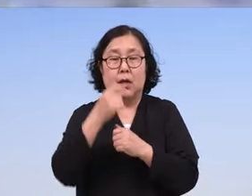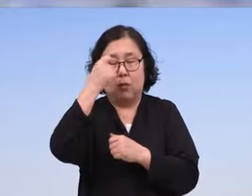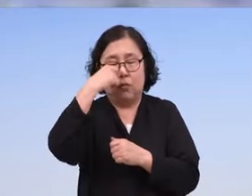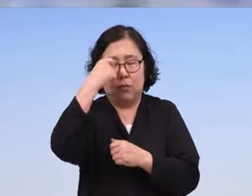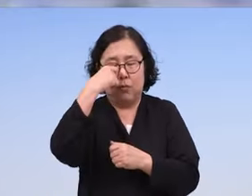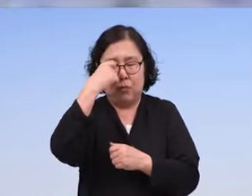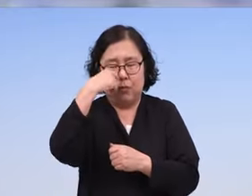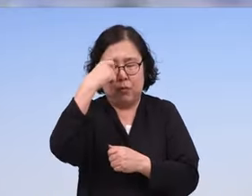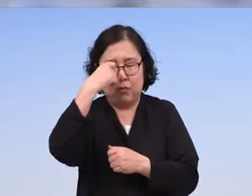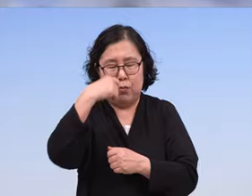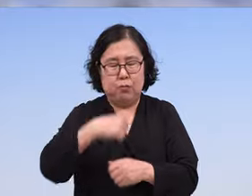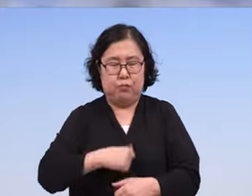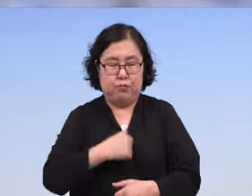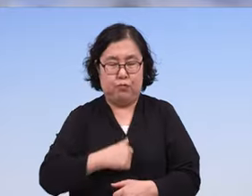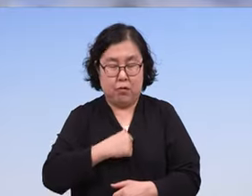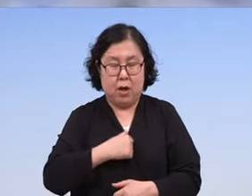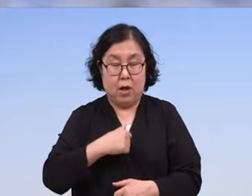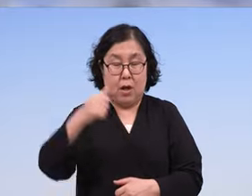제가 그런